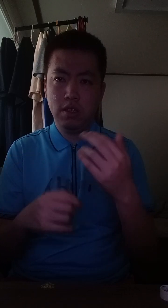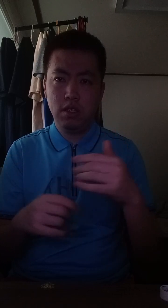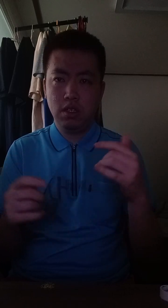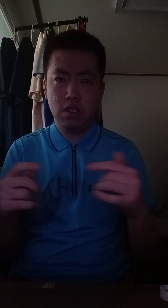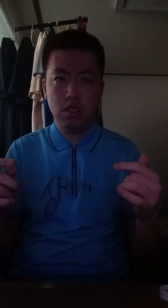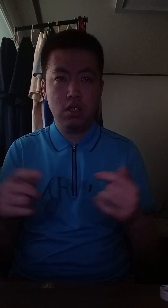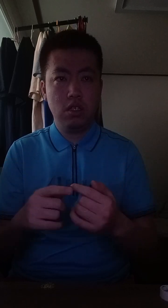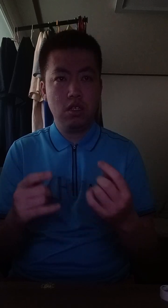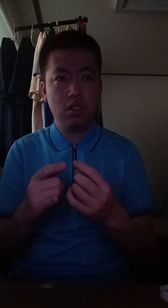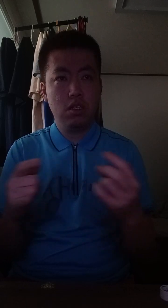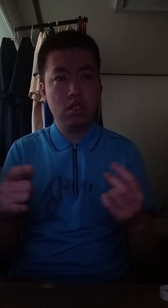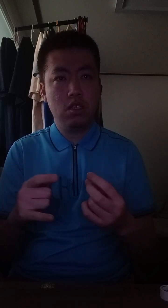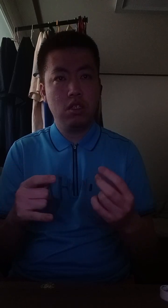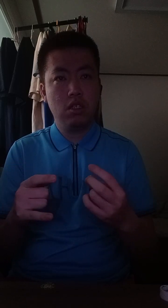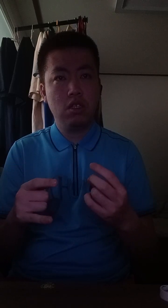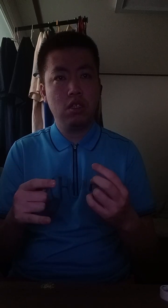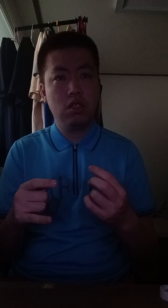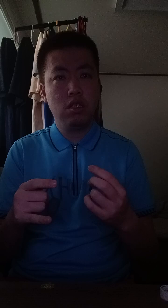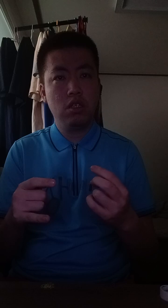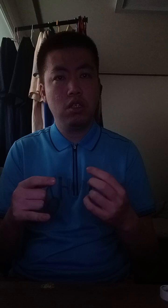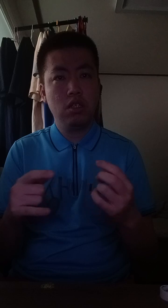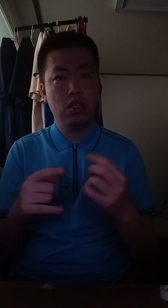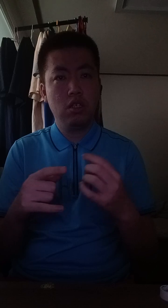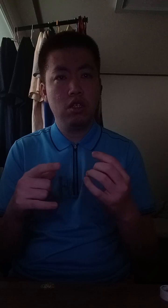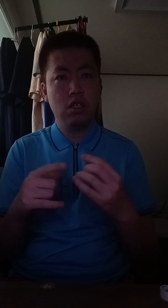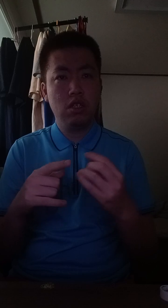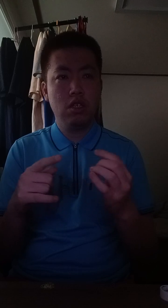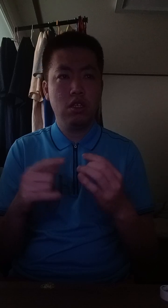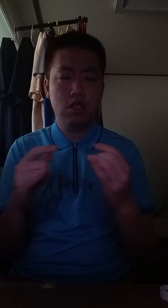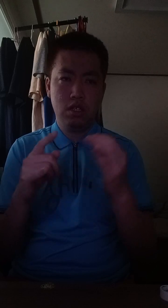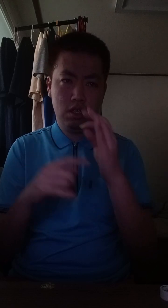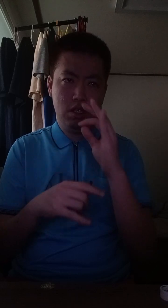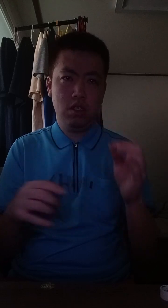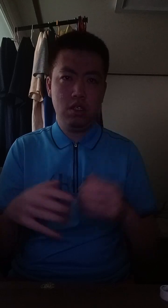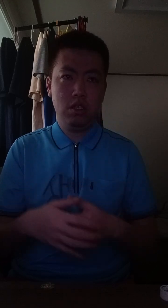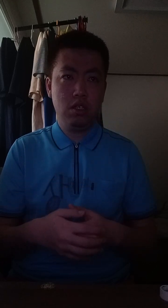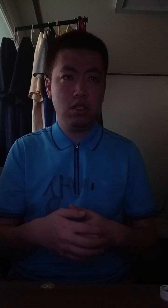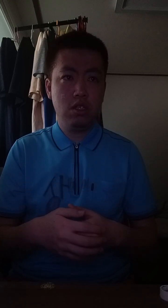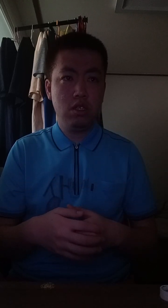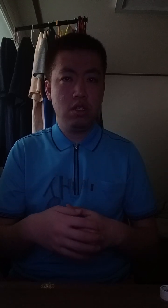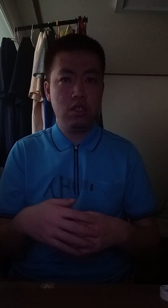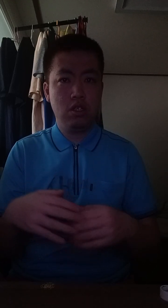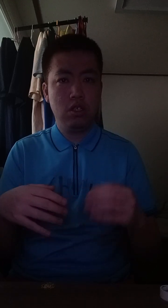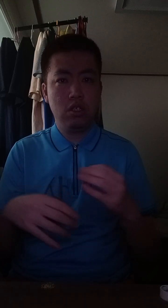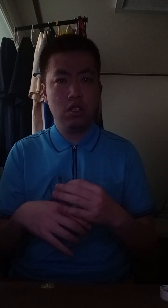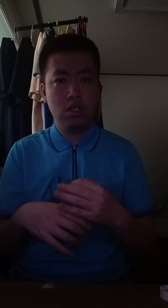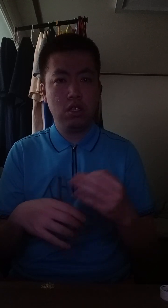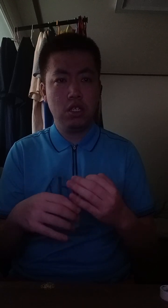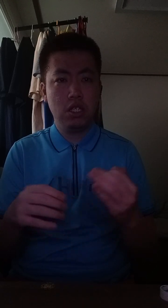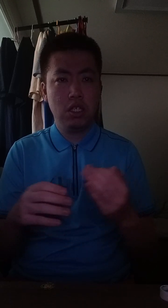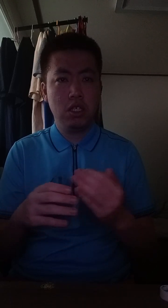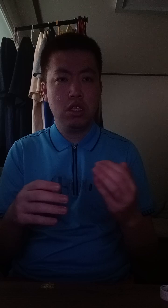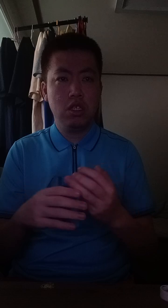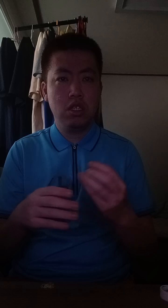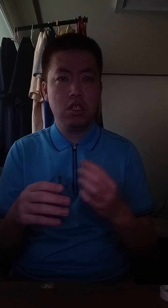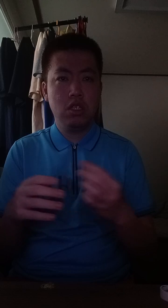가운데 260여 건은 서울 메트로 운영 역사에서 일어났습니다. 더 이상 예산을 핑계로 안전이 뒷전으로 밀려선 안